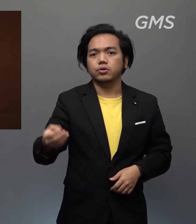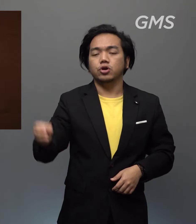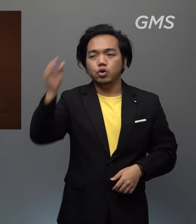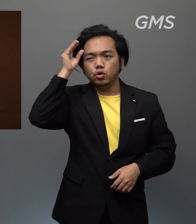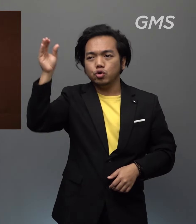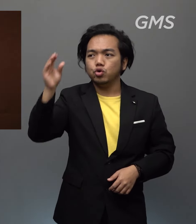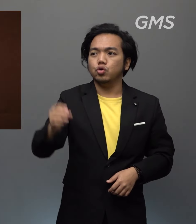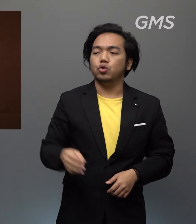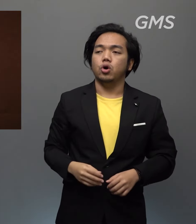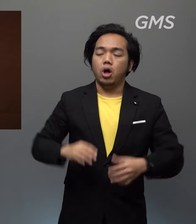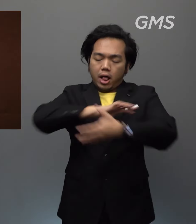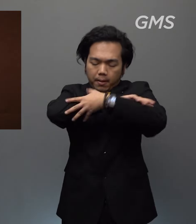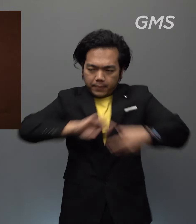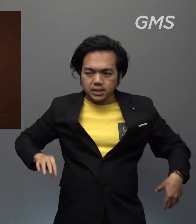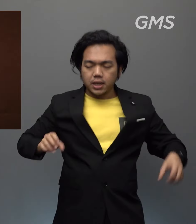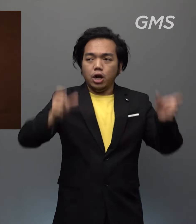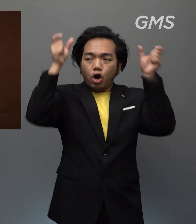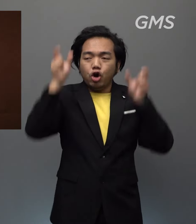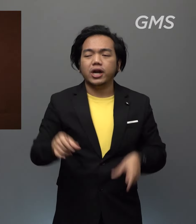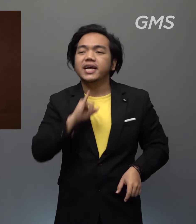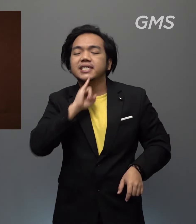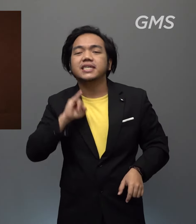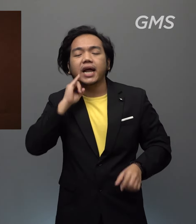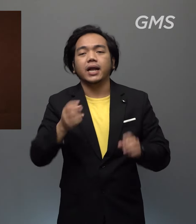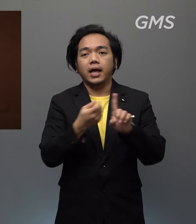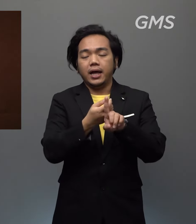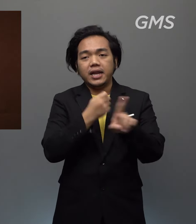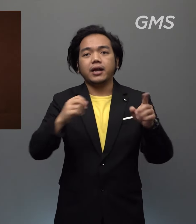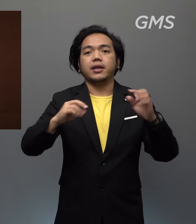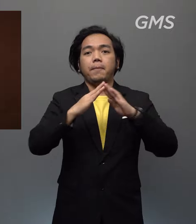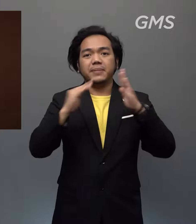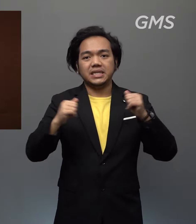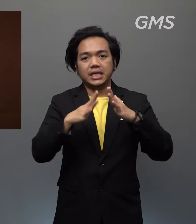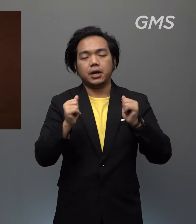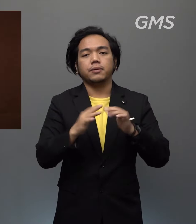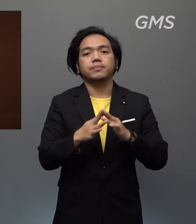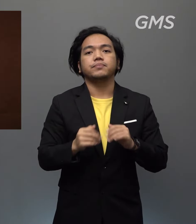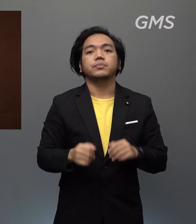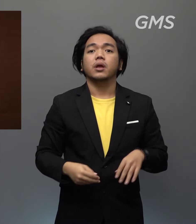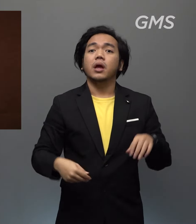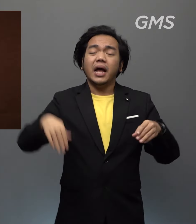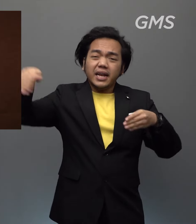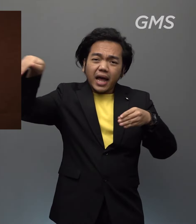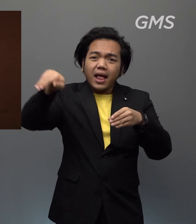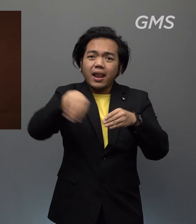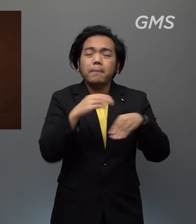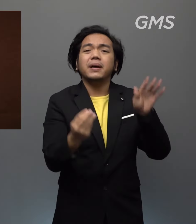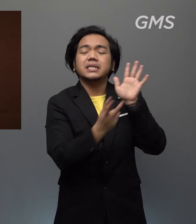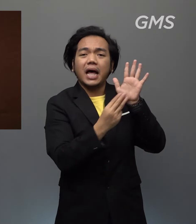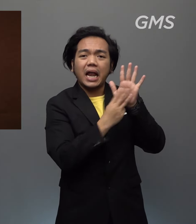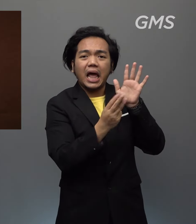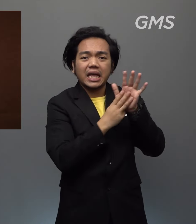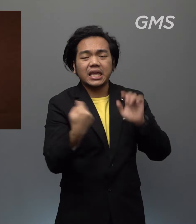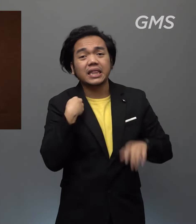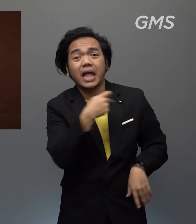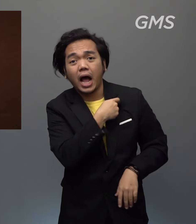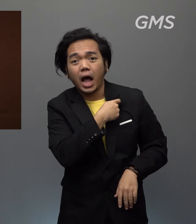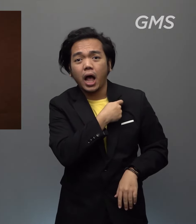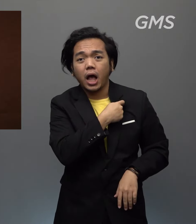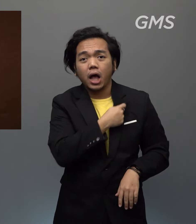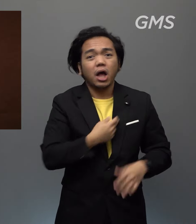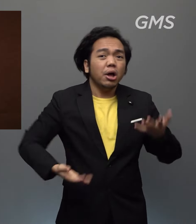aku menyertaimu. Di dalam masa-masa pergumulan kita, ketika kita melihat